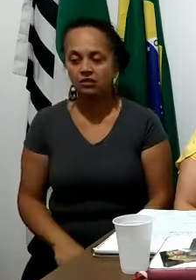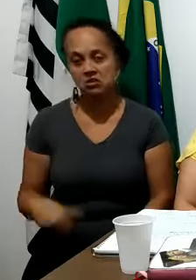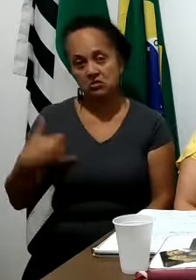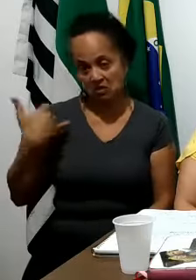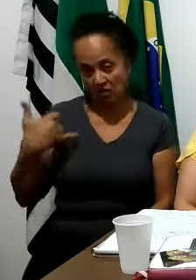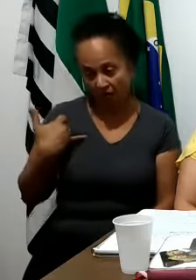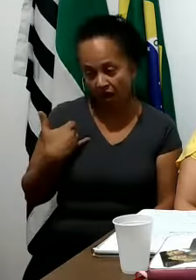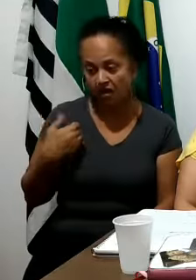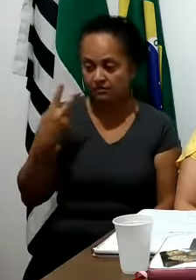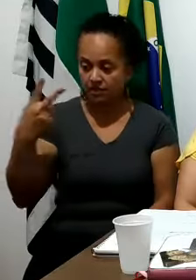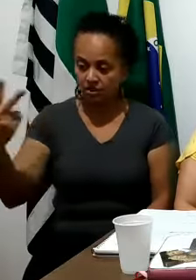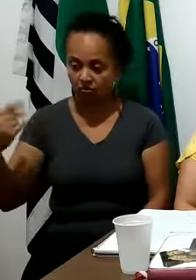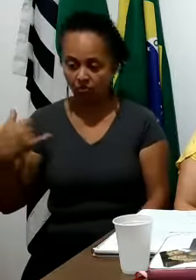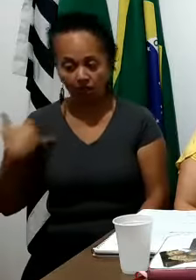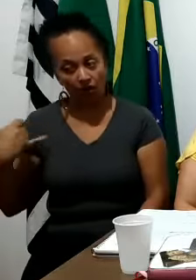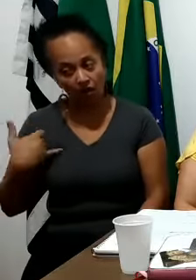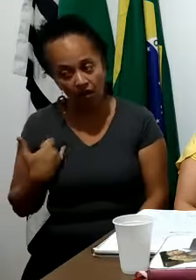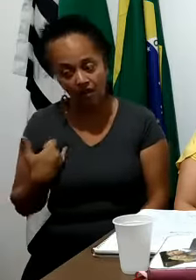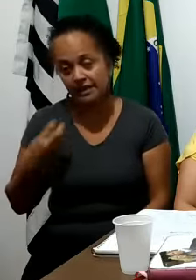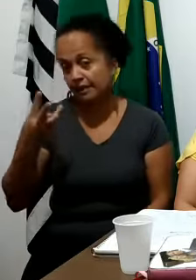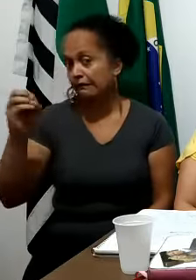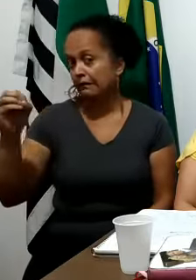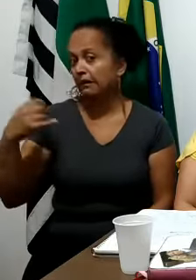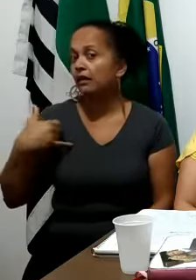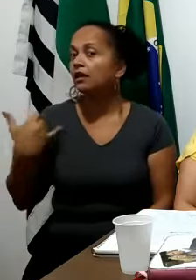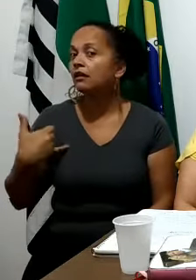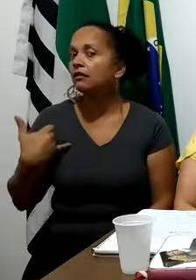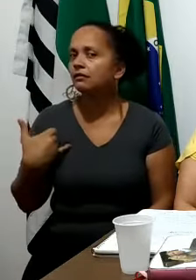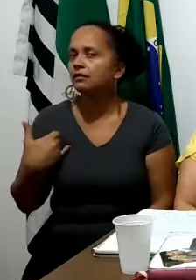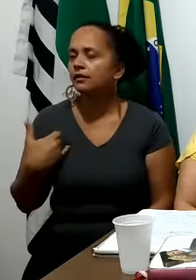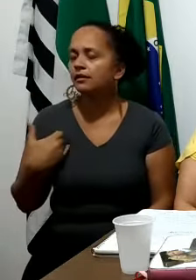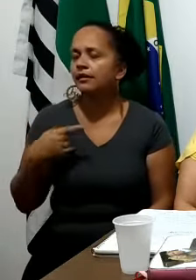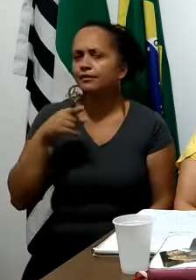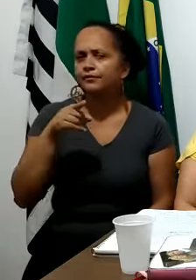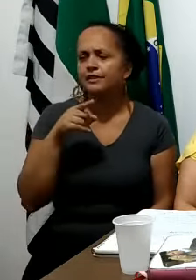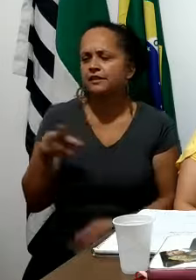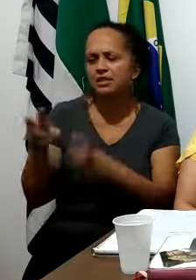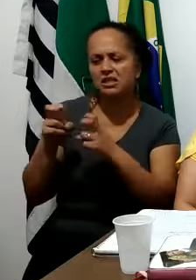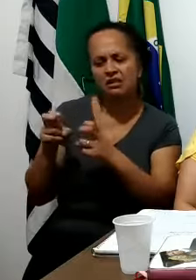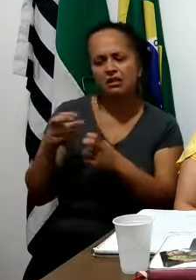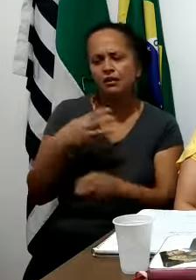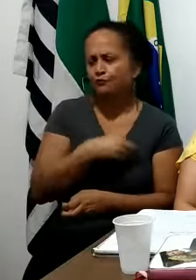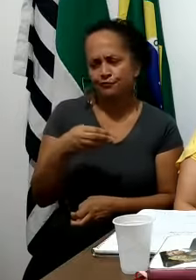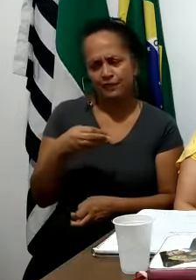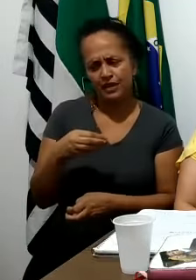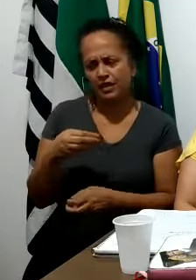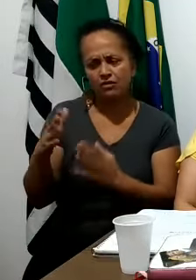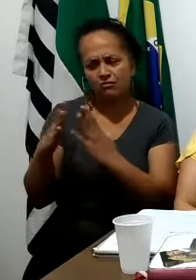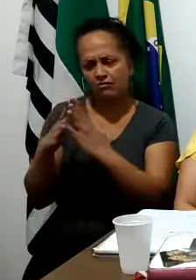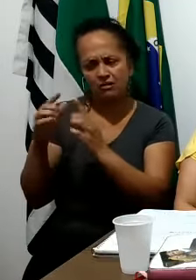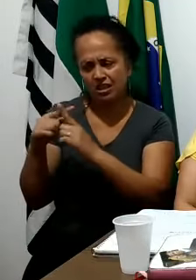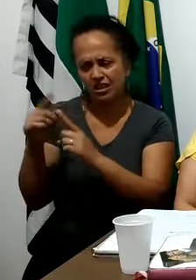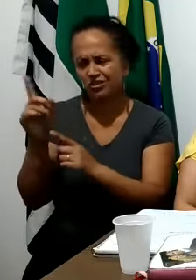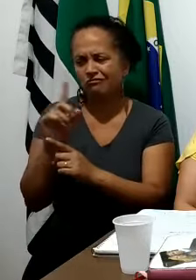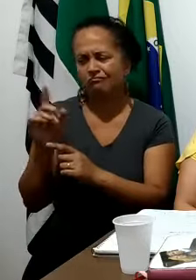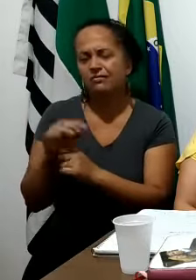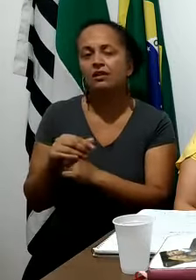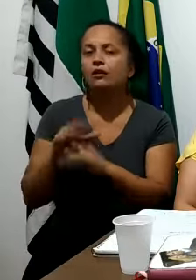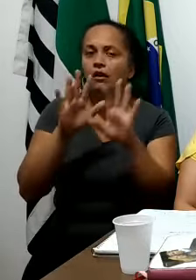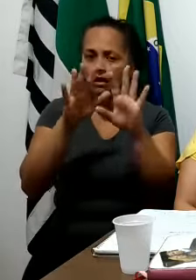né? Trouxe desde pequenininho na tua casa. Irmãos, não desista, né? Aquilo que você vê não é a verdade acerca do teu